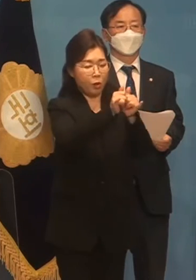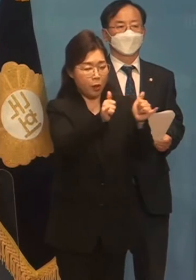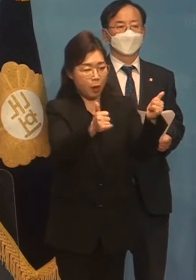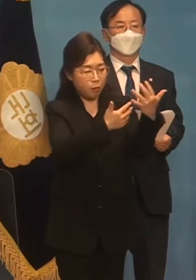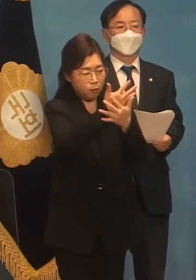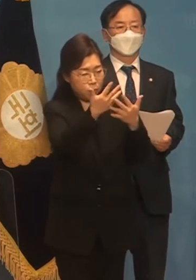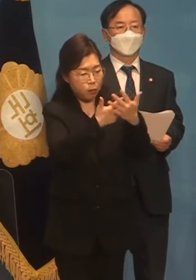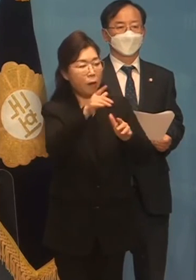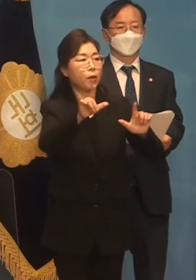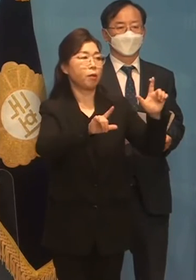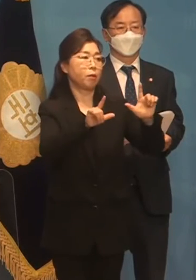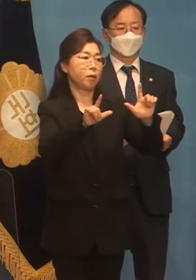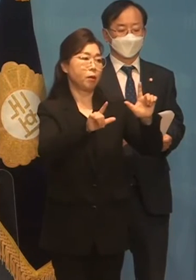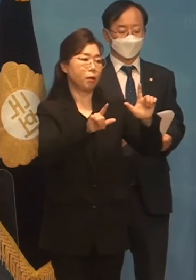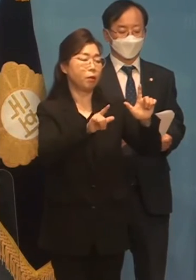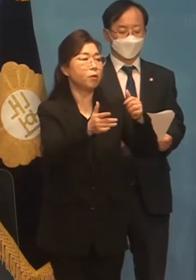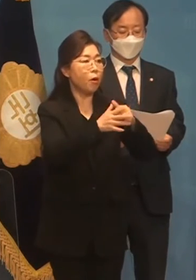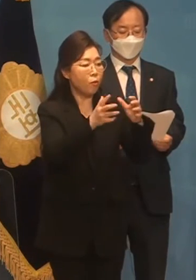모호한 입장입니다.